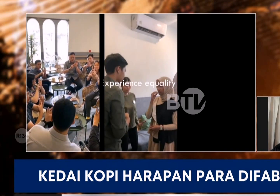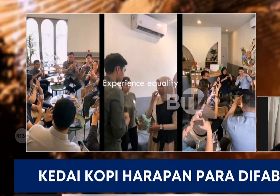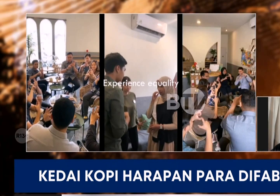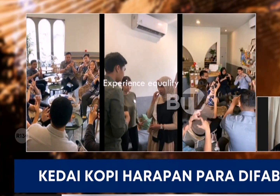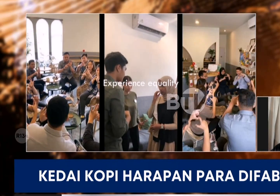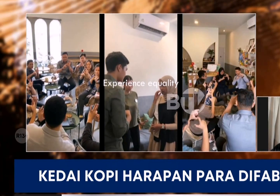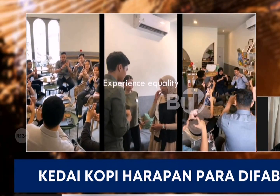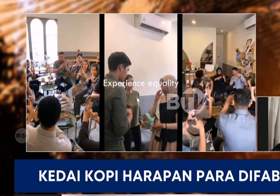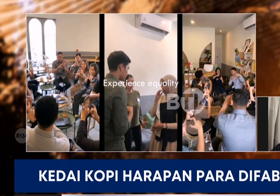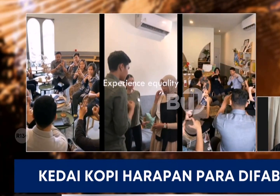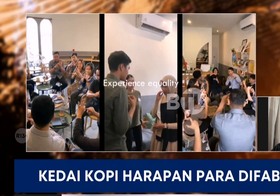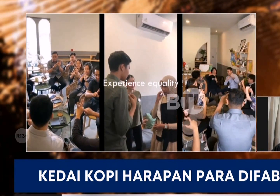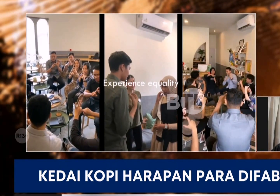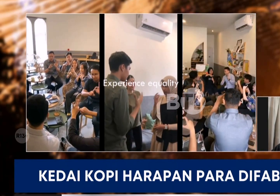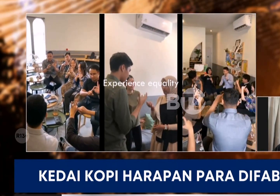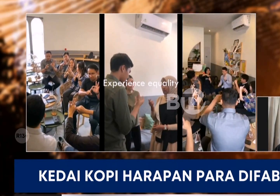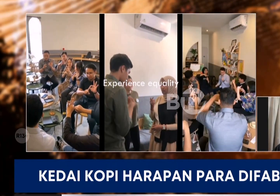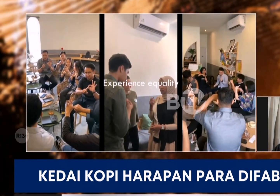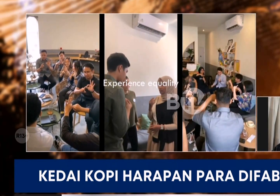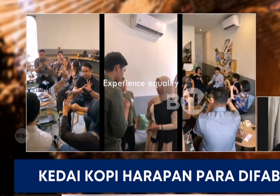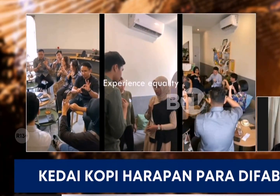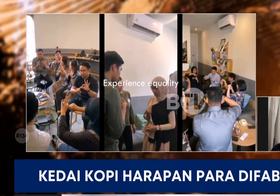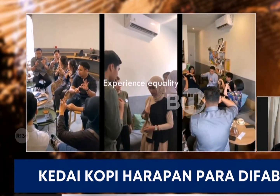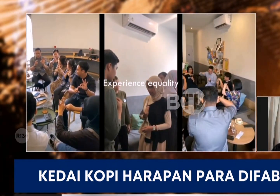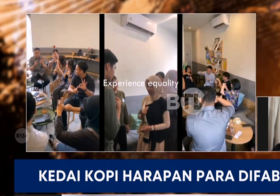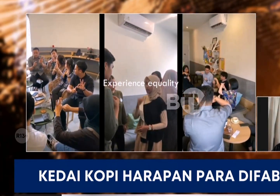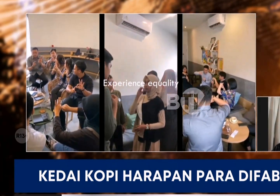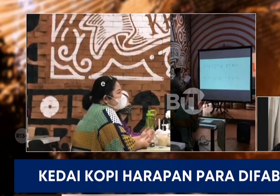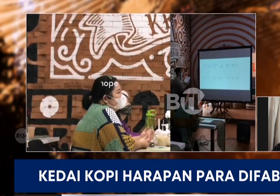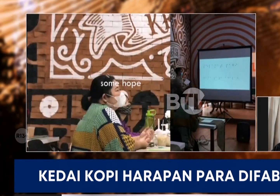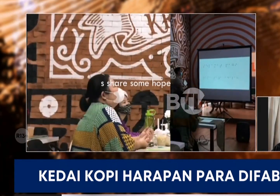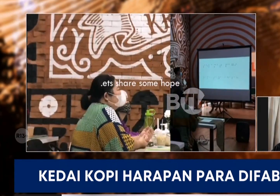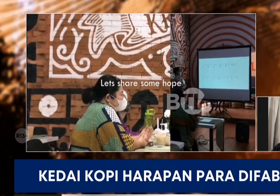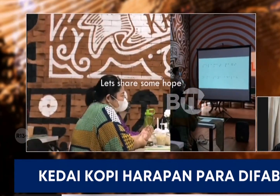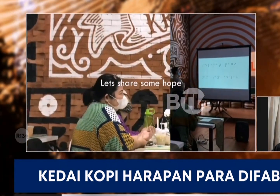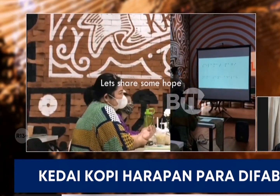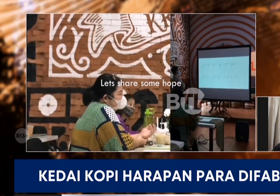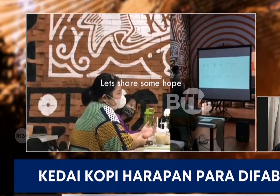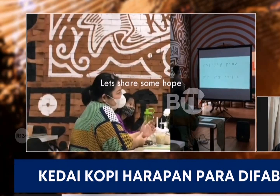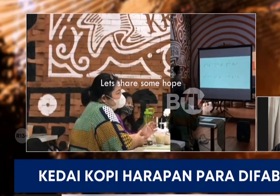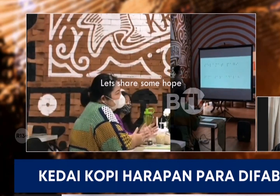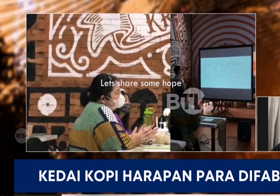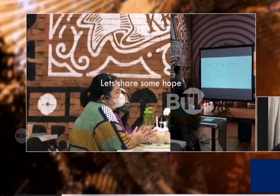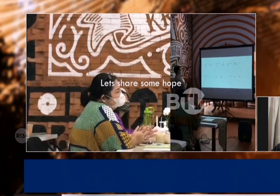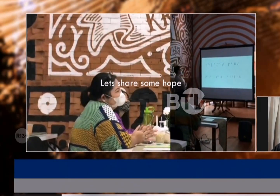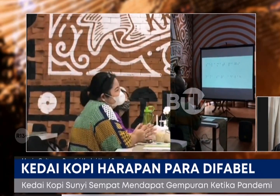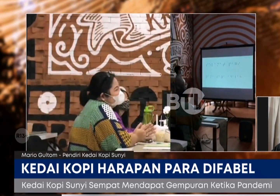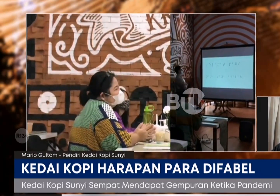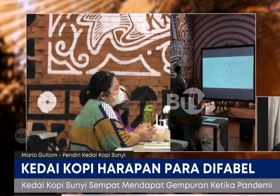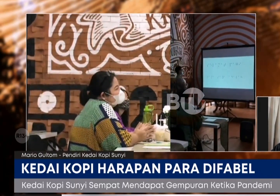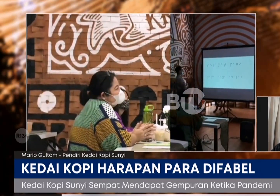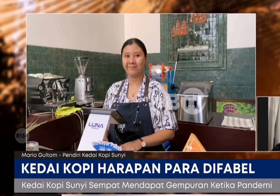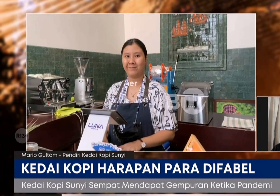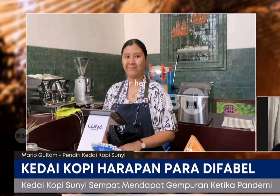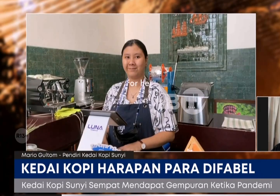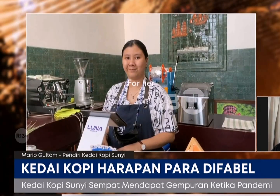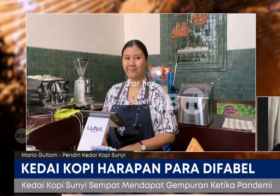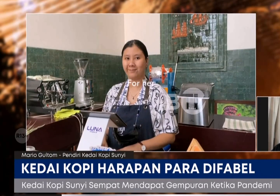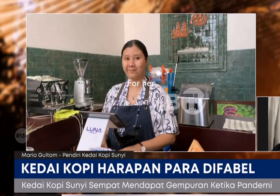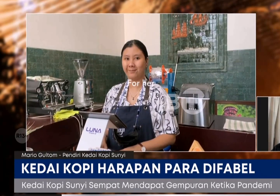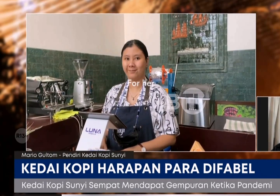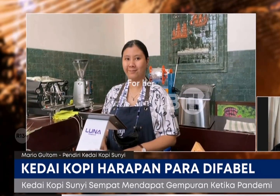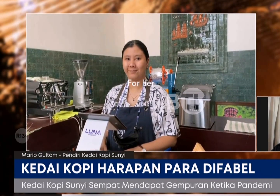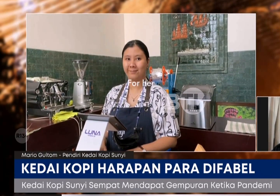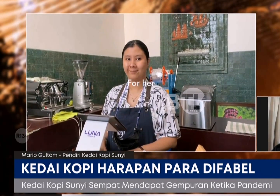datang terus-menerus, walaupun saya tahu mereka juga lagi kesulitan karena pandemi kan. Tapi memang di sini yang saya sadar, sebenarnya semua manusia tuh